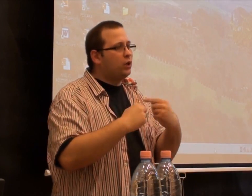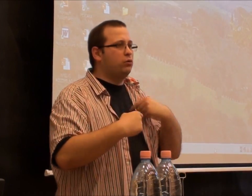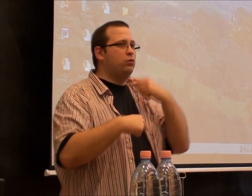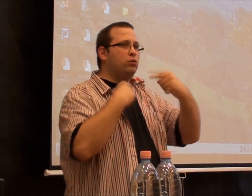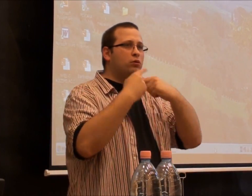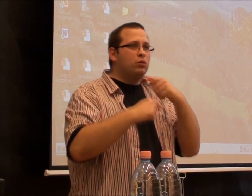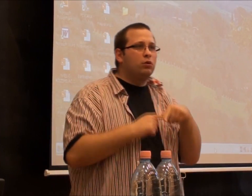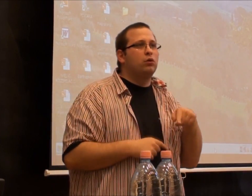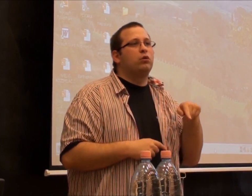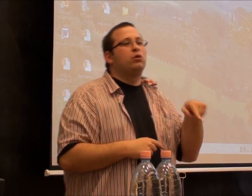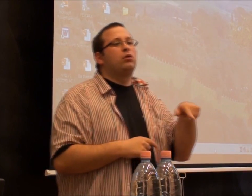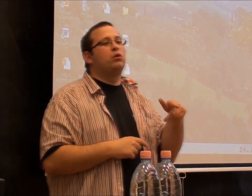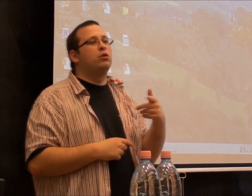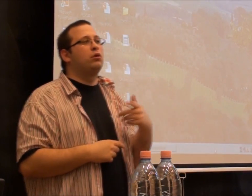most röviden még beszélnék.